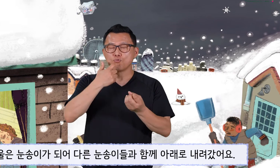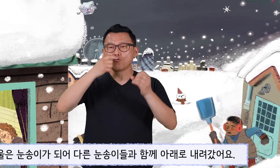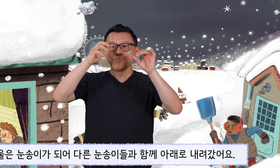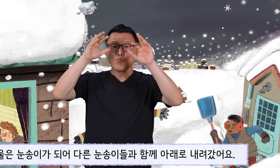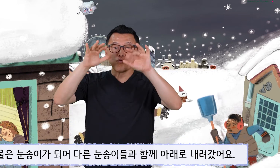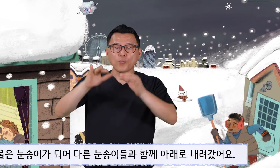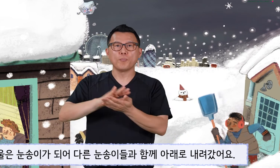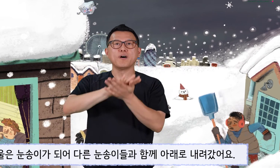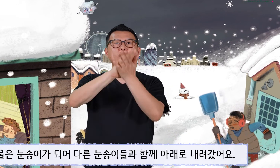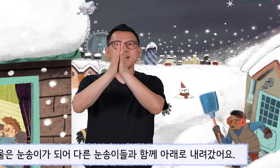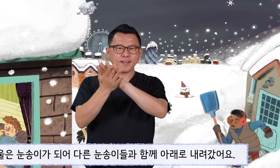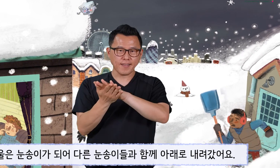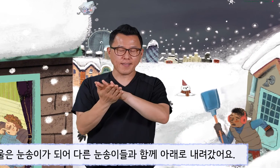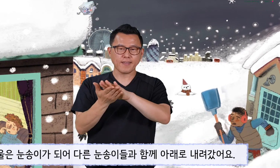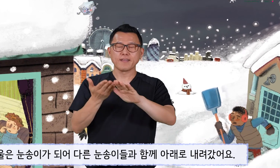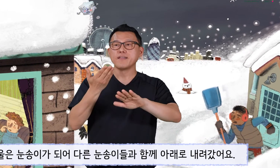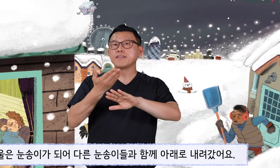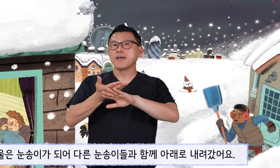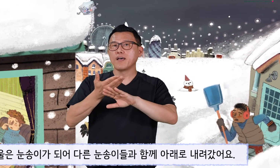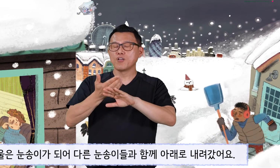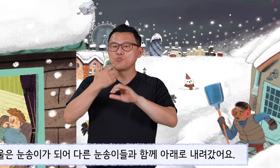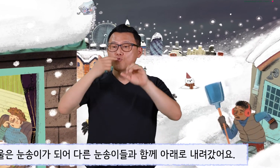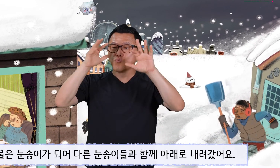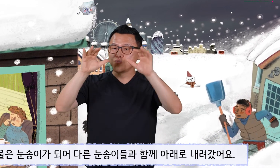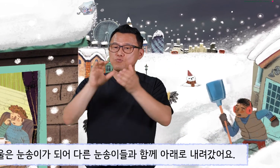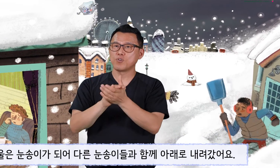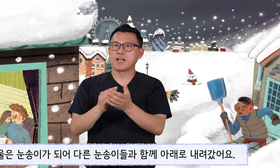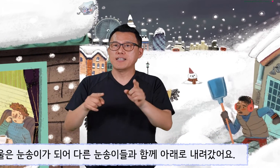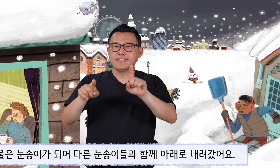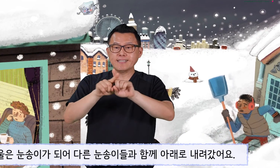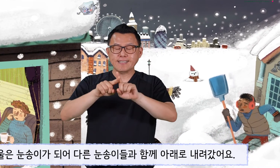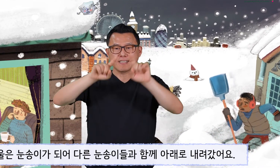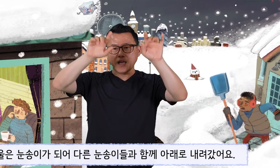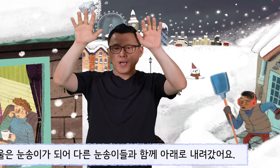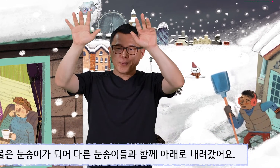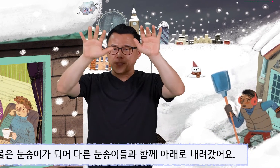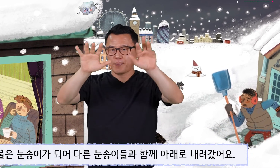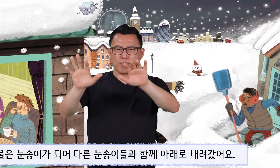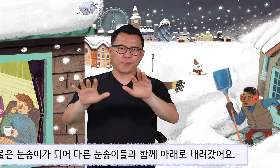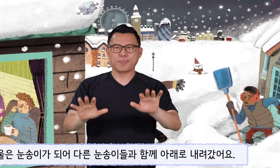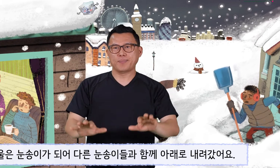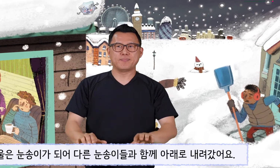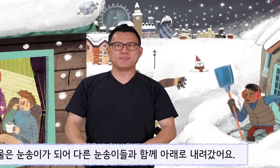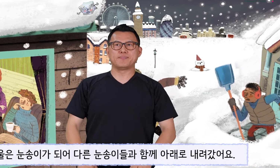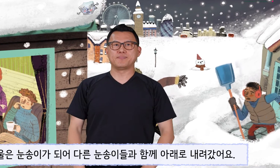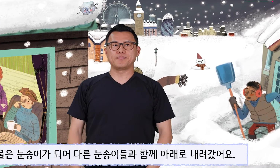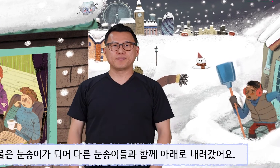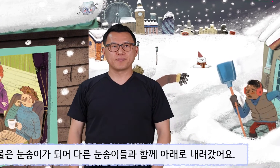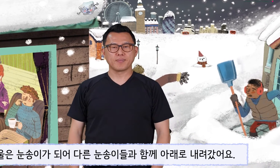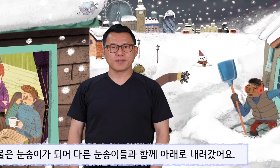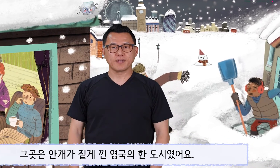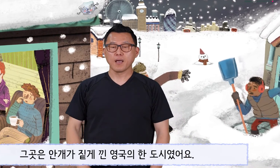물방울은 눈송이가 되어 다른 눈송이들과 함께 아래로 내려갔어요.